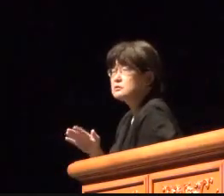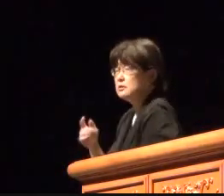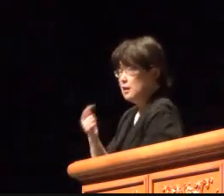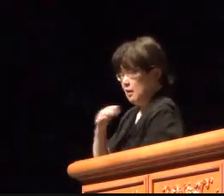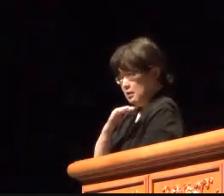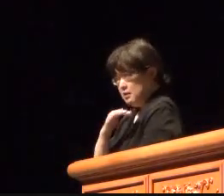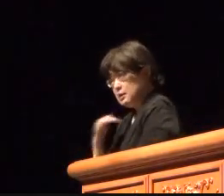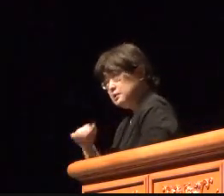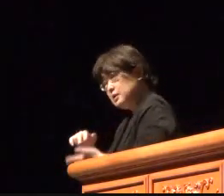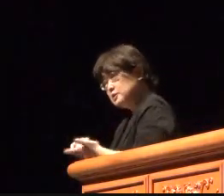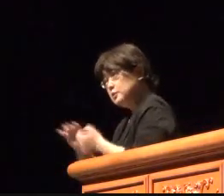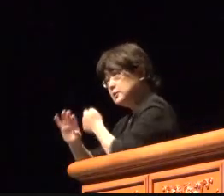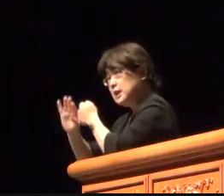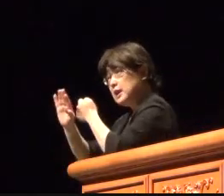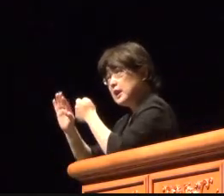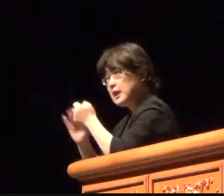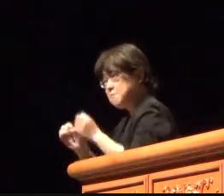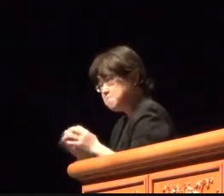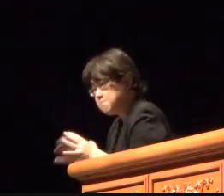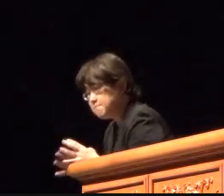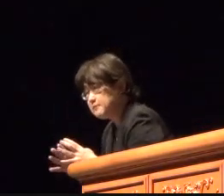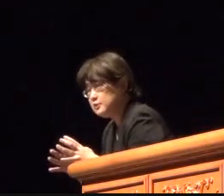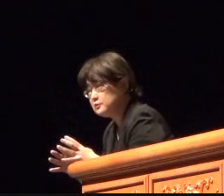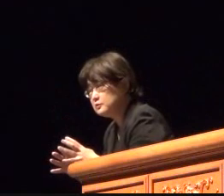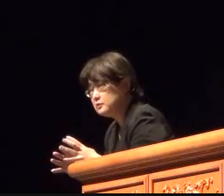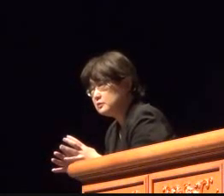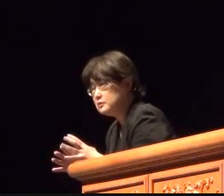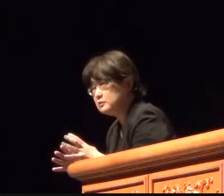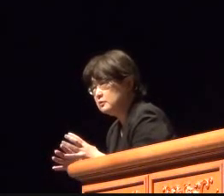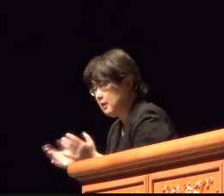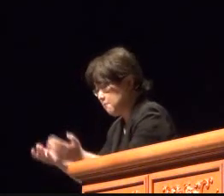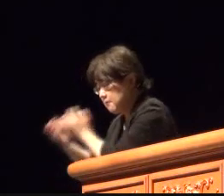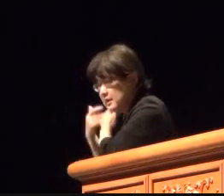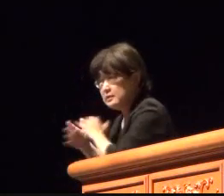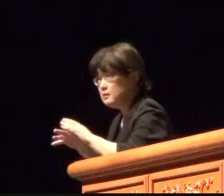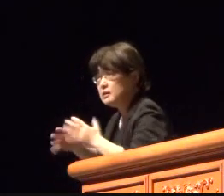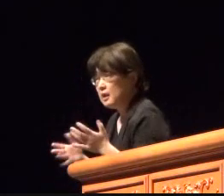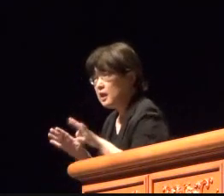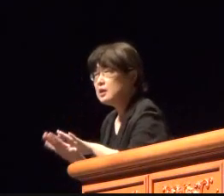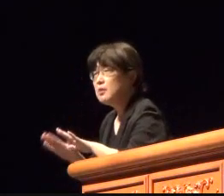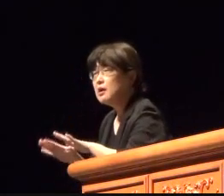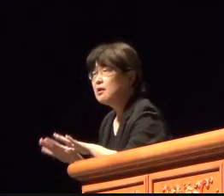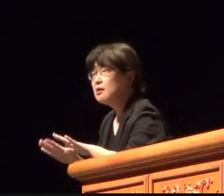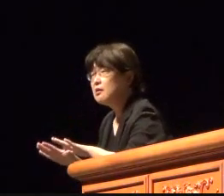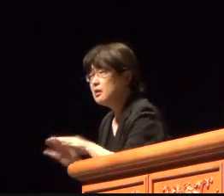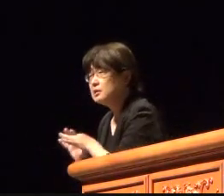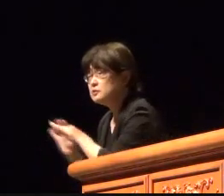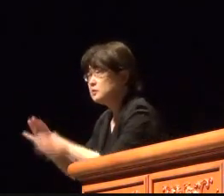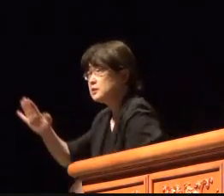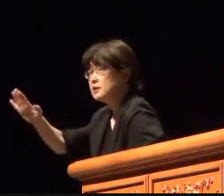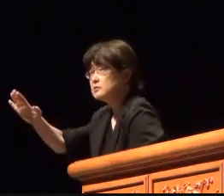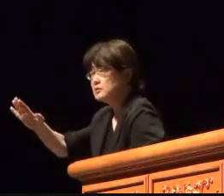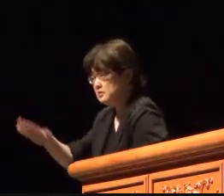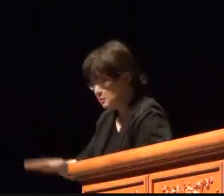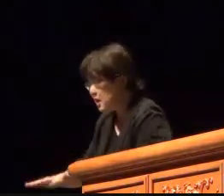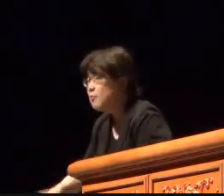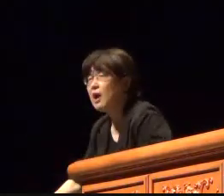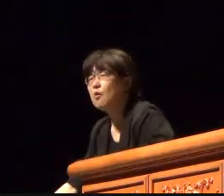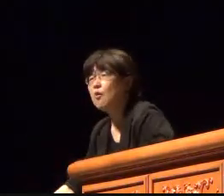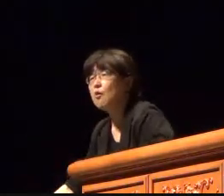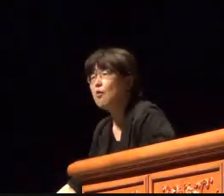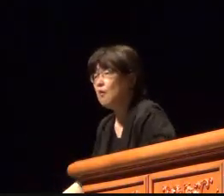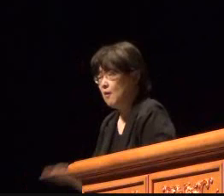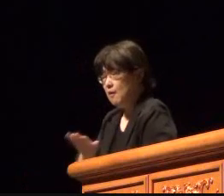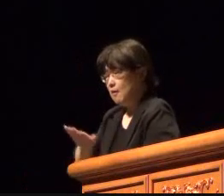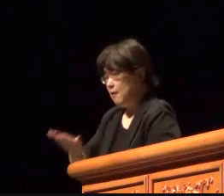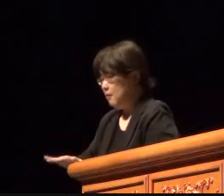故は何一つ過去にはなっていません。ここで暮らす幼い孫たちのことを考